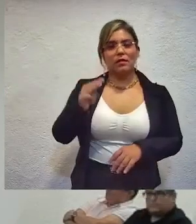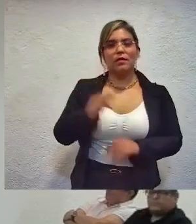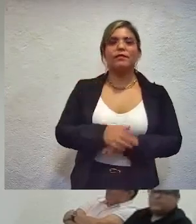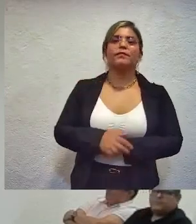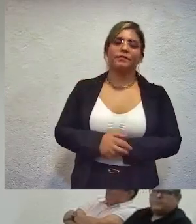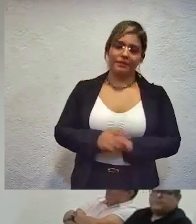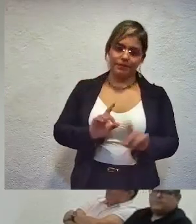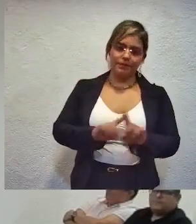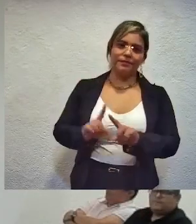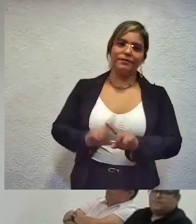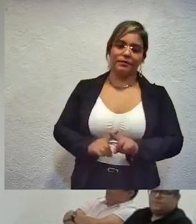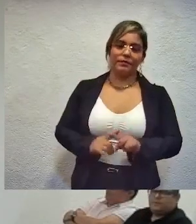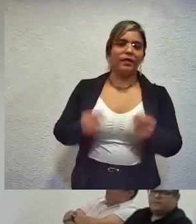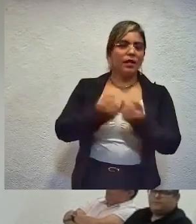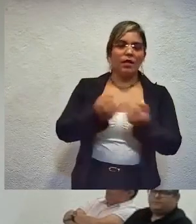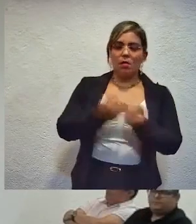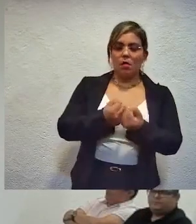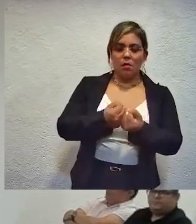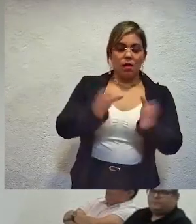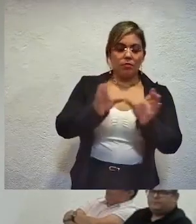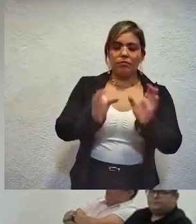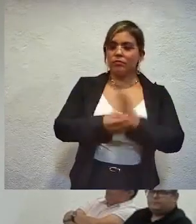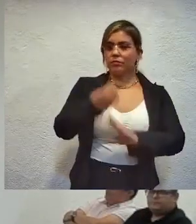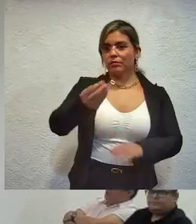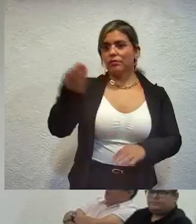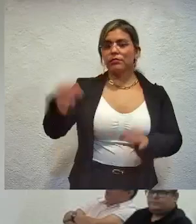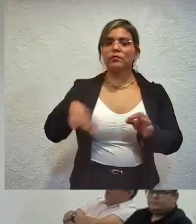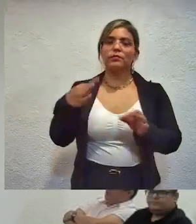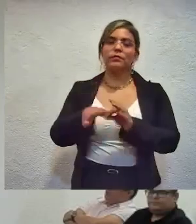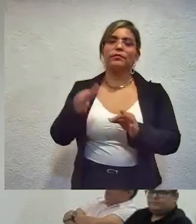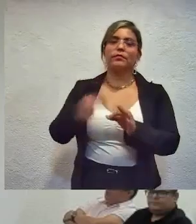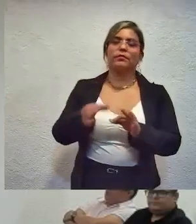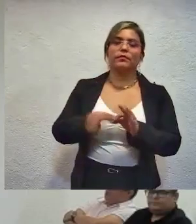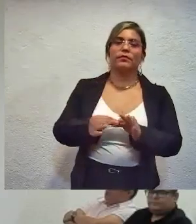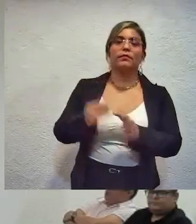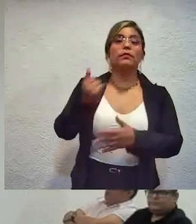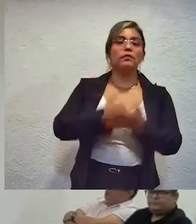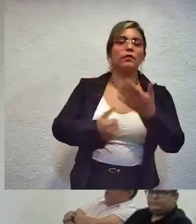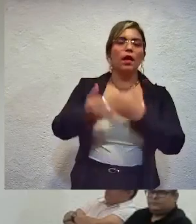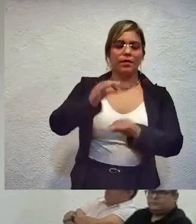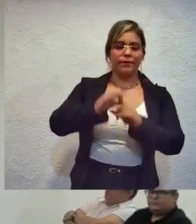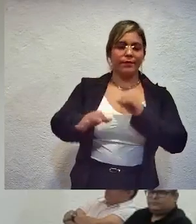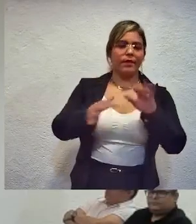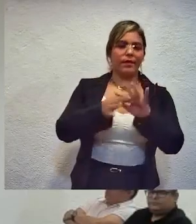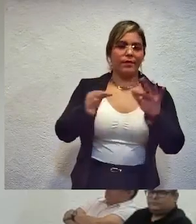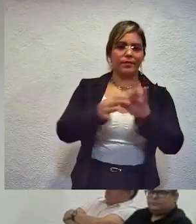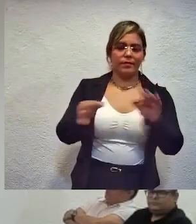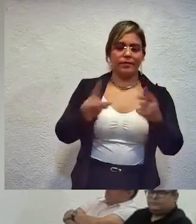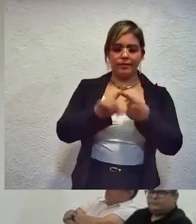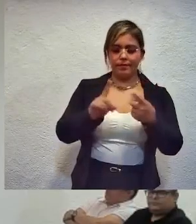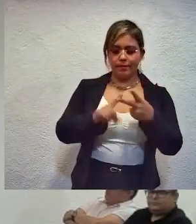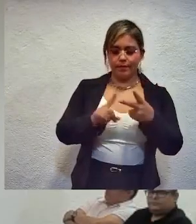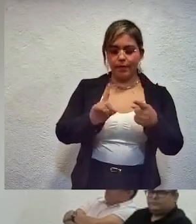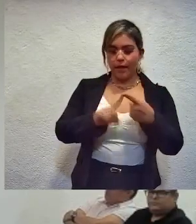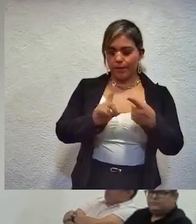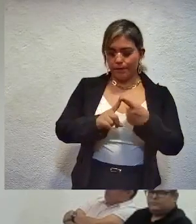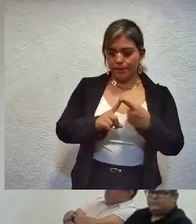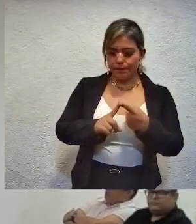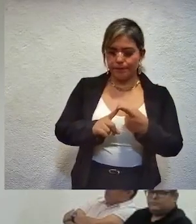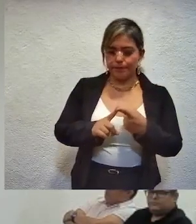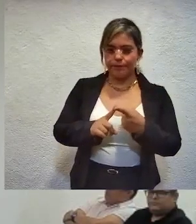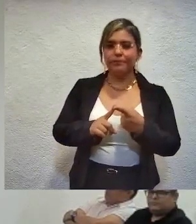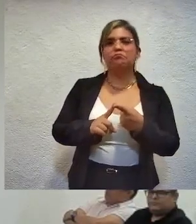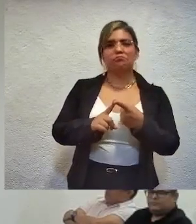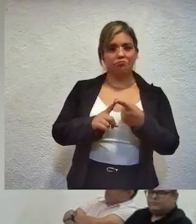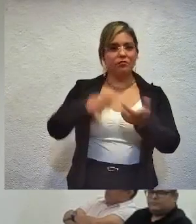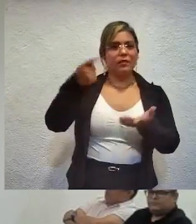y remitiendo las constancias que acreditan su cumplimiento. El proyecto concluye con los siguientes puntos de acuerdo. Primero, se declara cumplida